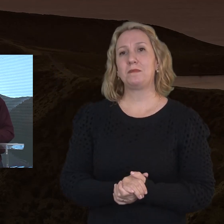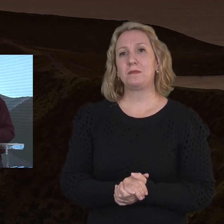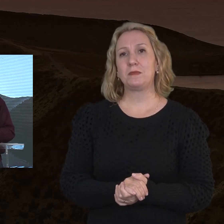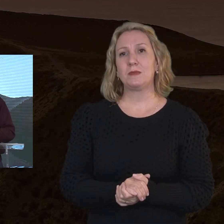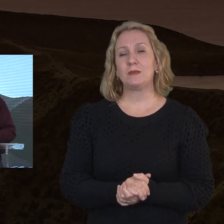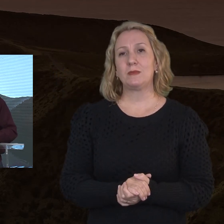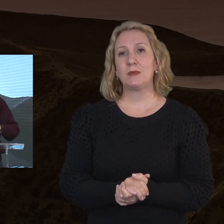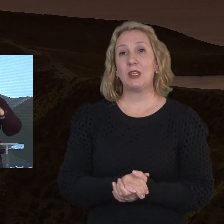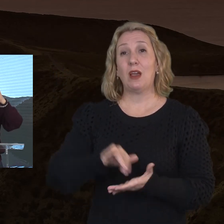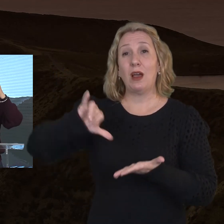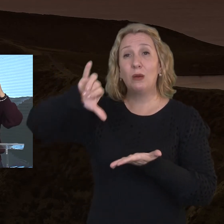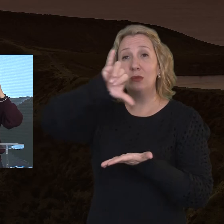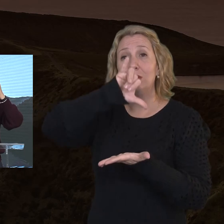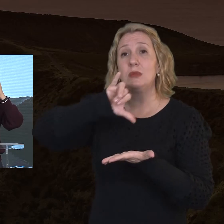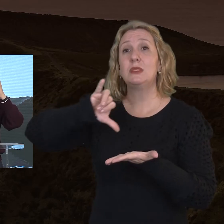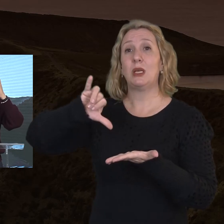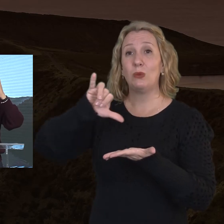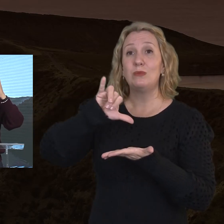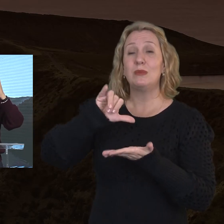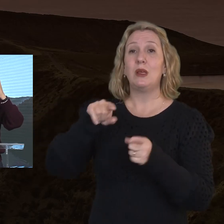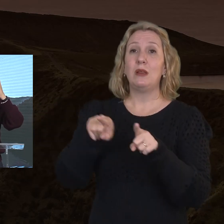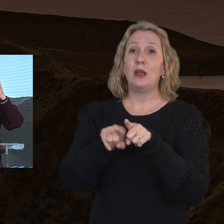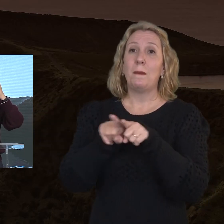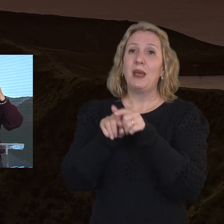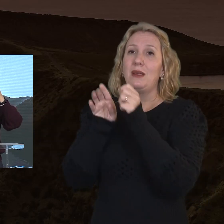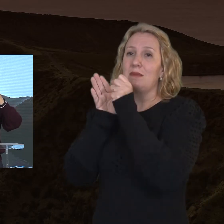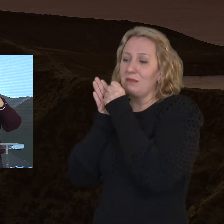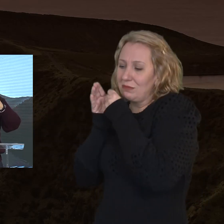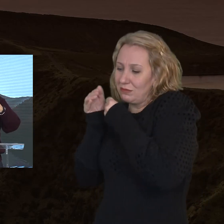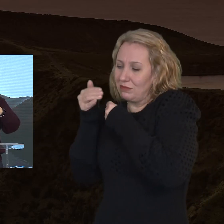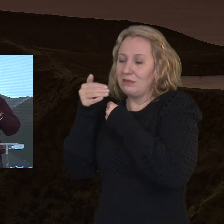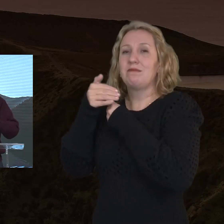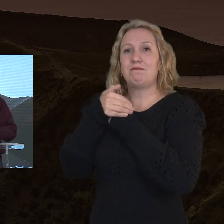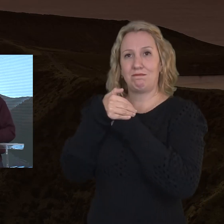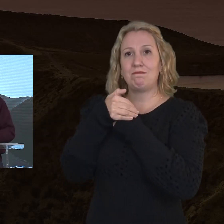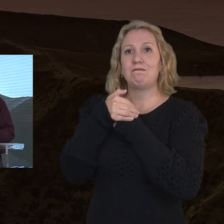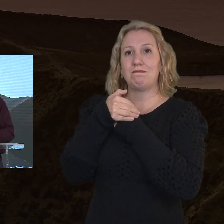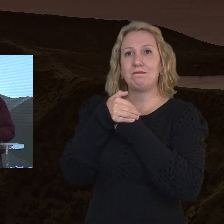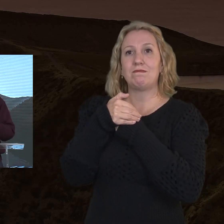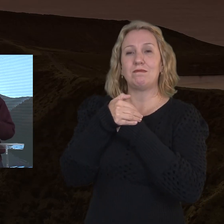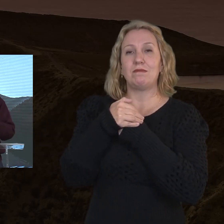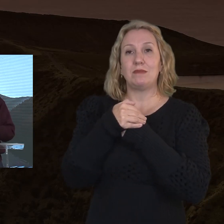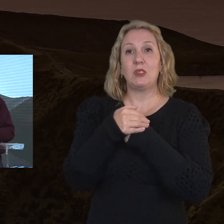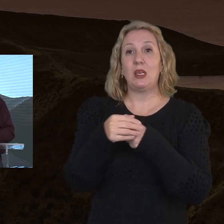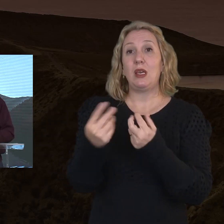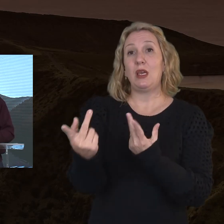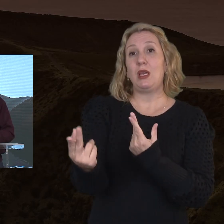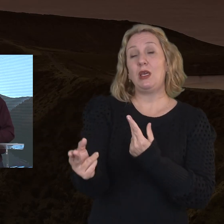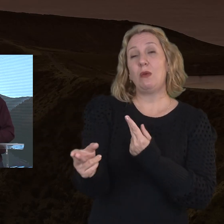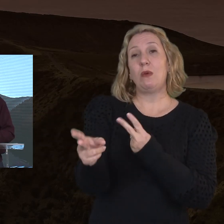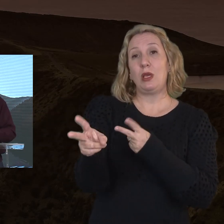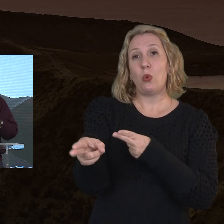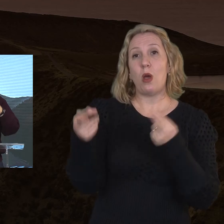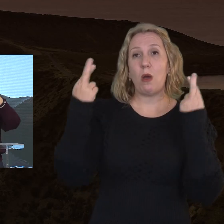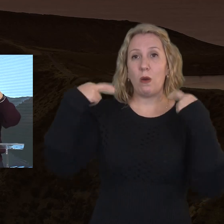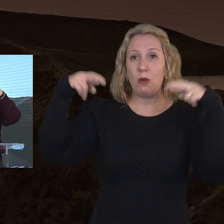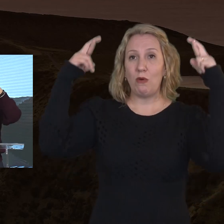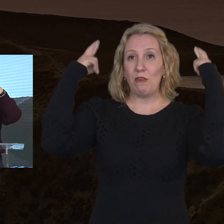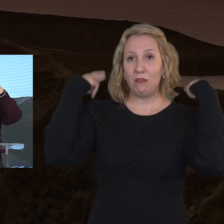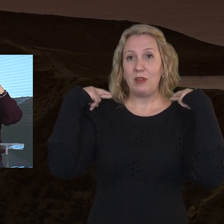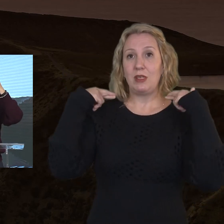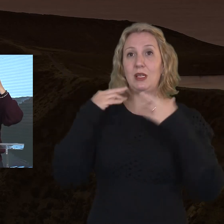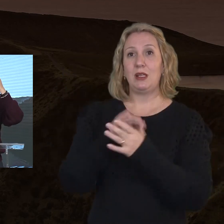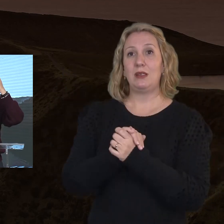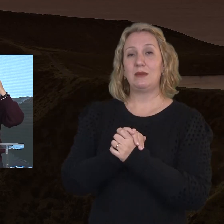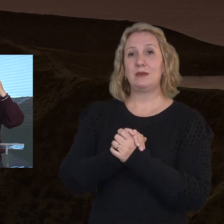lado a unção aqui é para nos proteger como aquelas exemplo daquelas ovelhas como disse que nós lemos o senhor